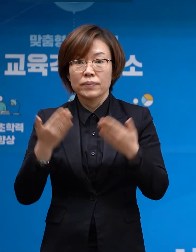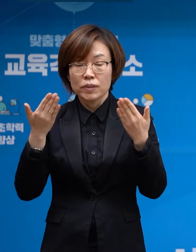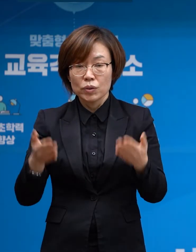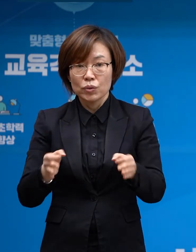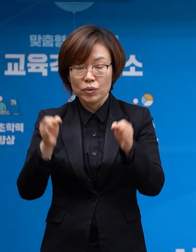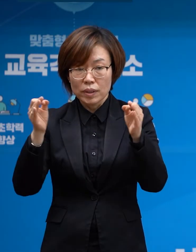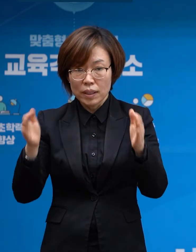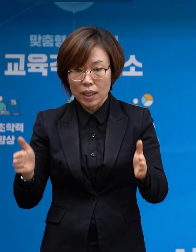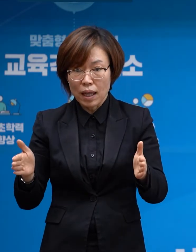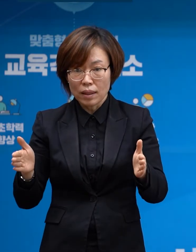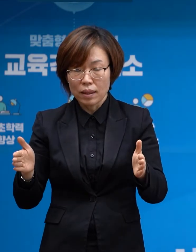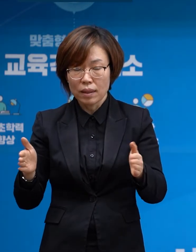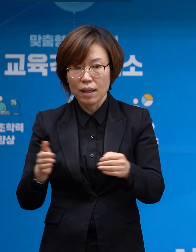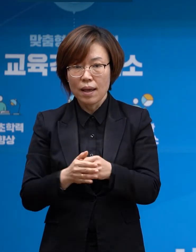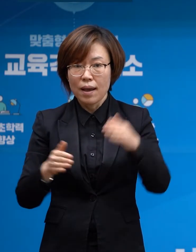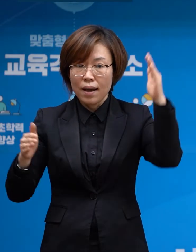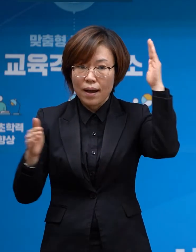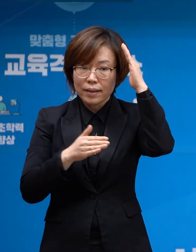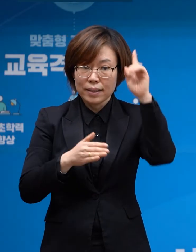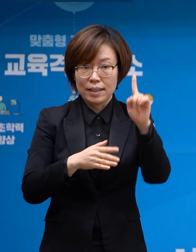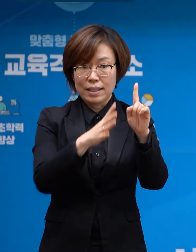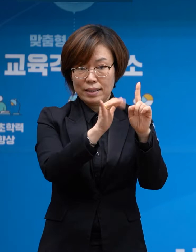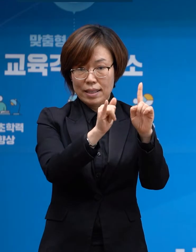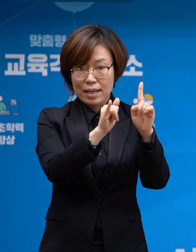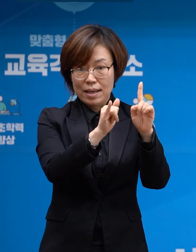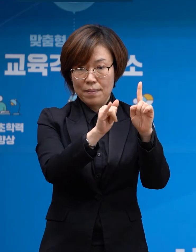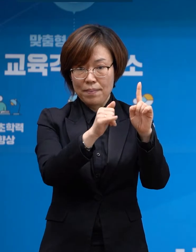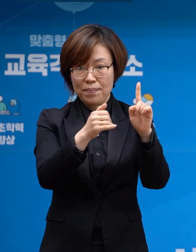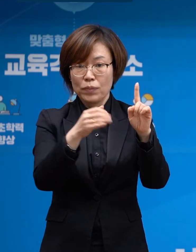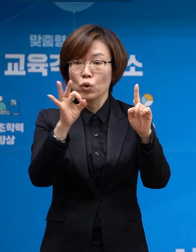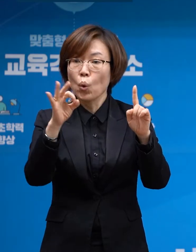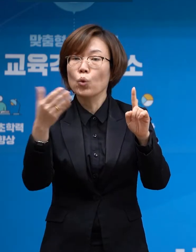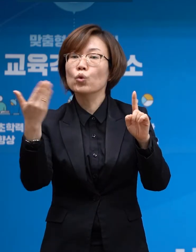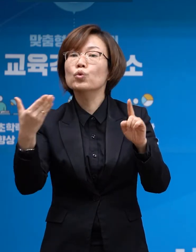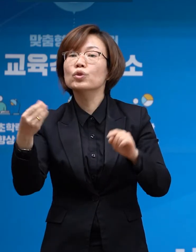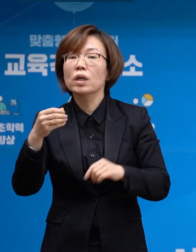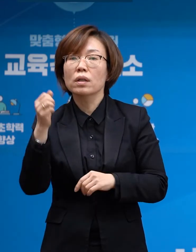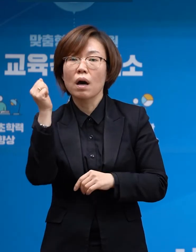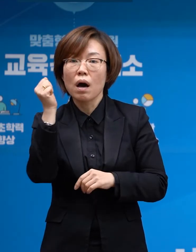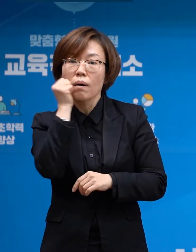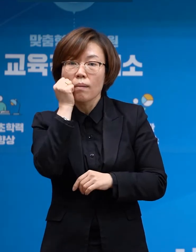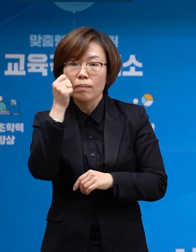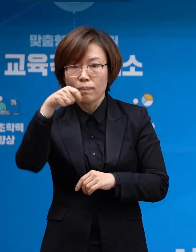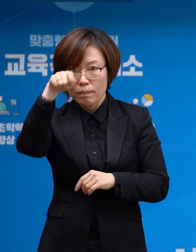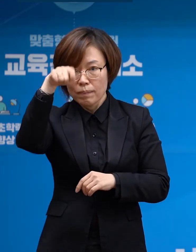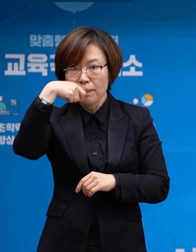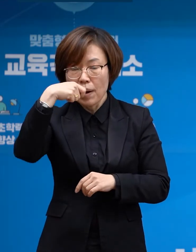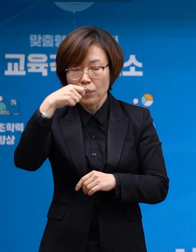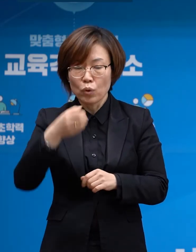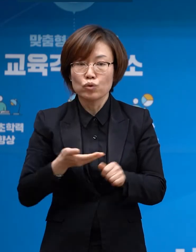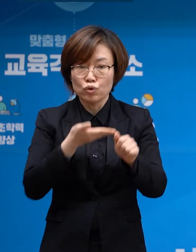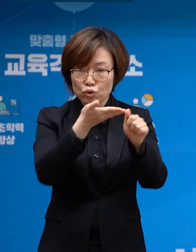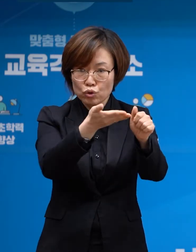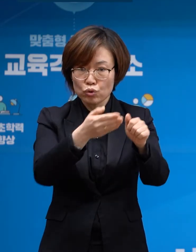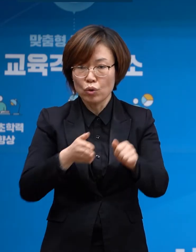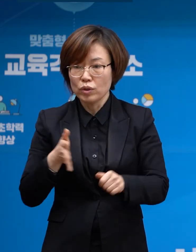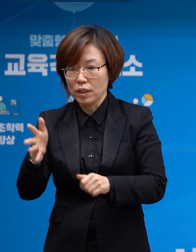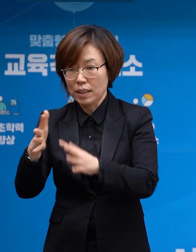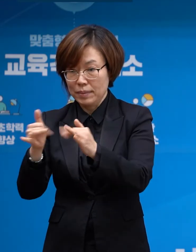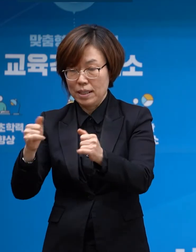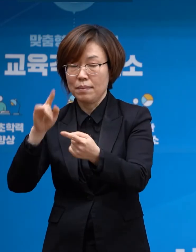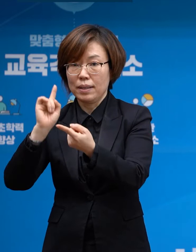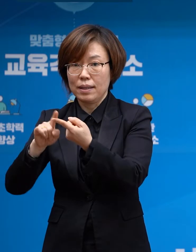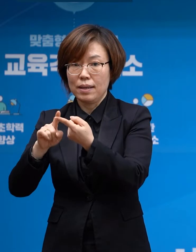기간 동안 학생 1인 9,000원의 급식비와 간식비를 지원하고 전담 인력에